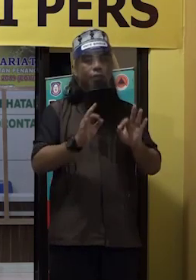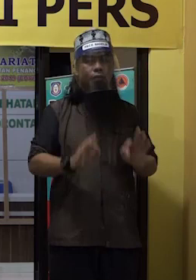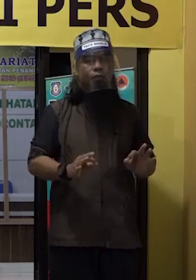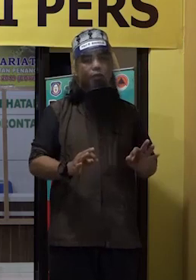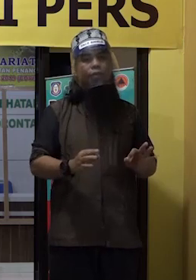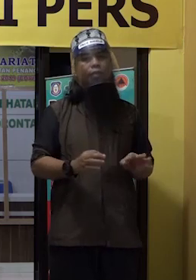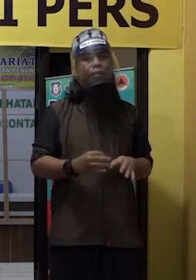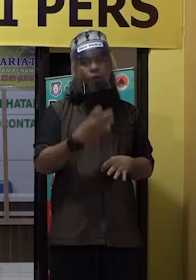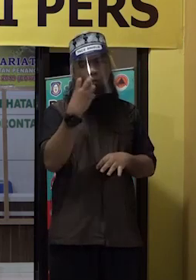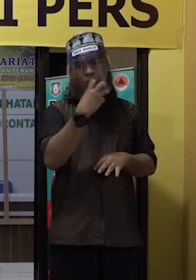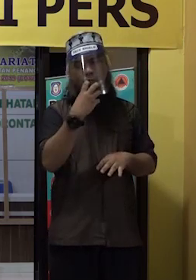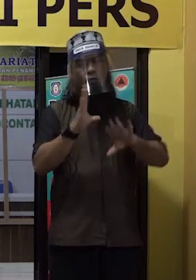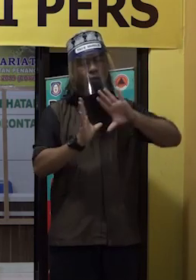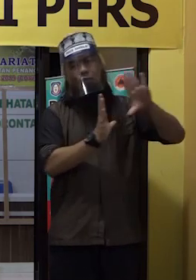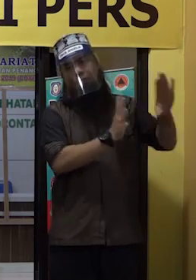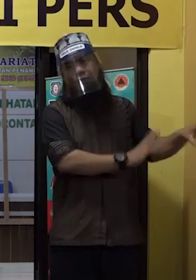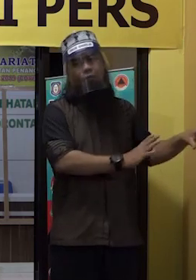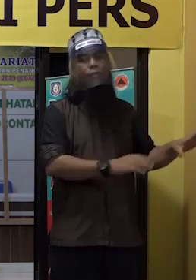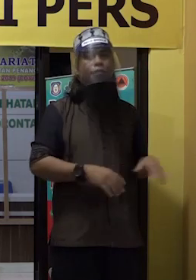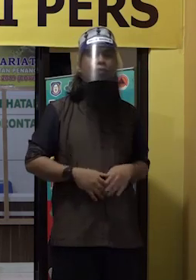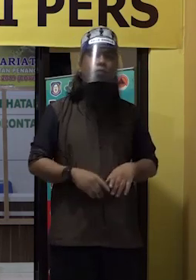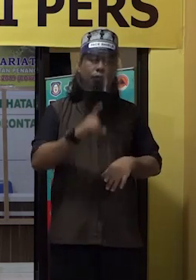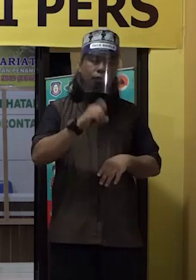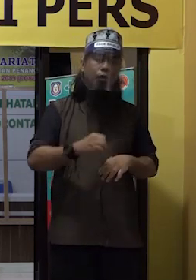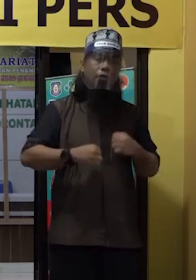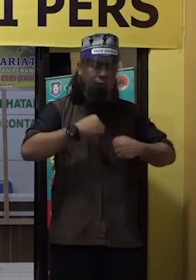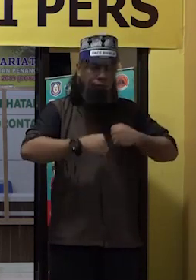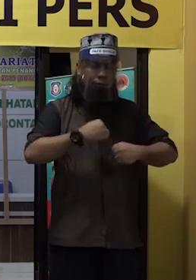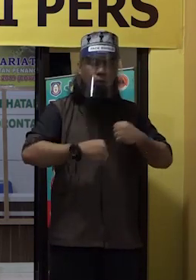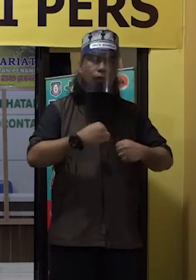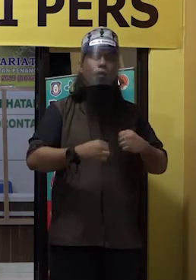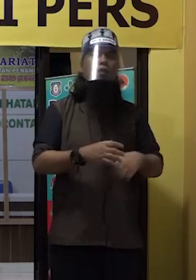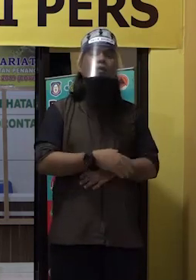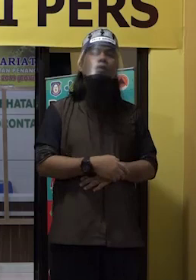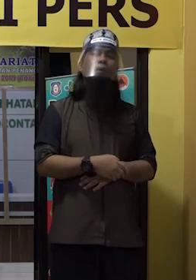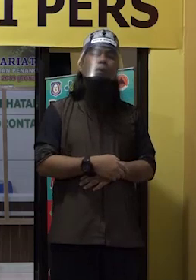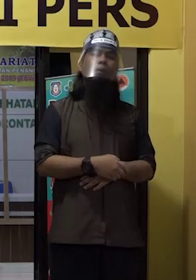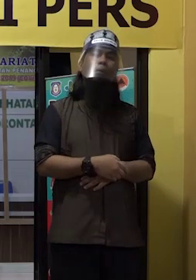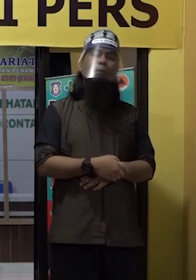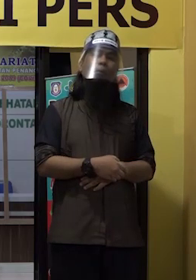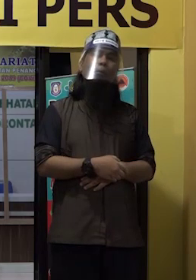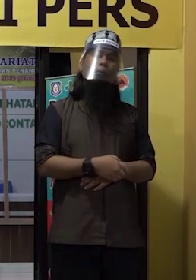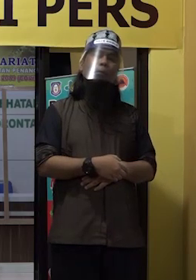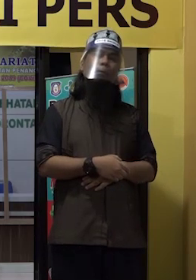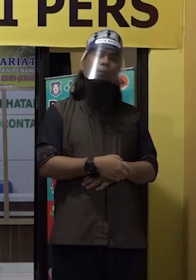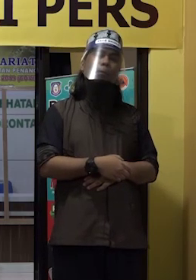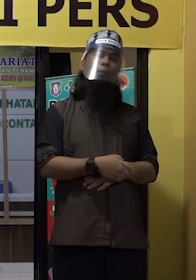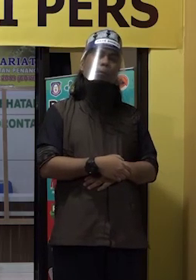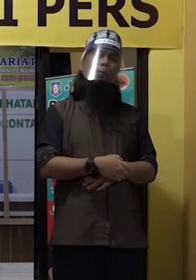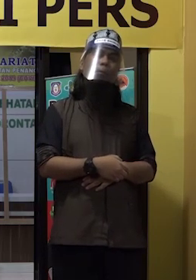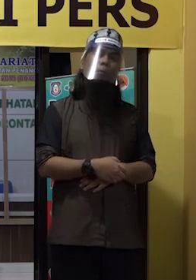kebugaran tubuhnya dengan tetap melakukan aktivitas fisik, kemudian dia menjaga kebersihan